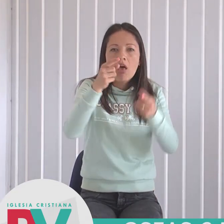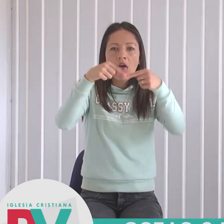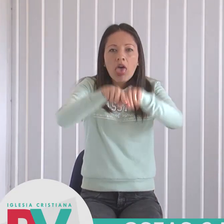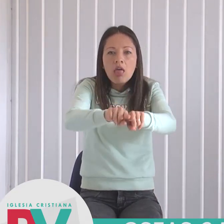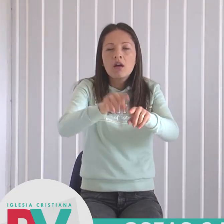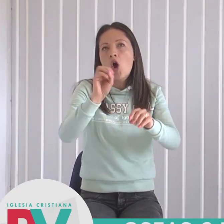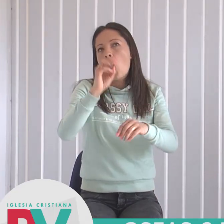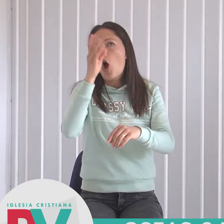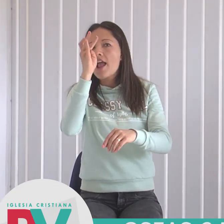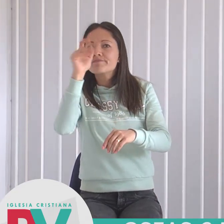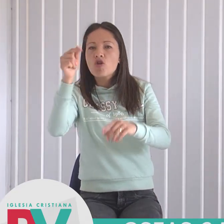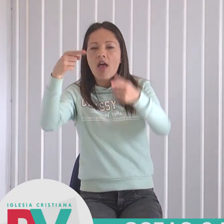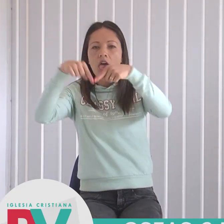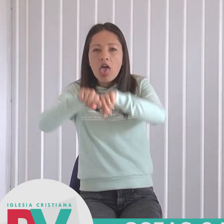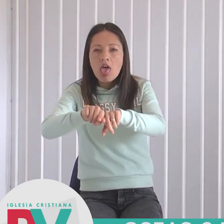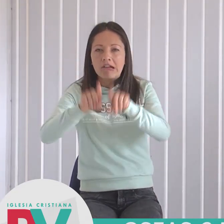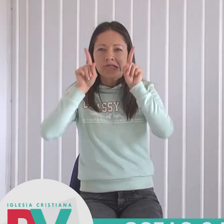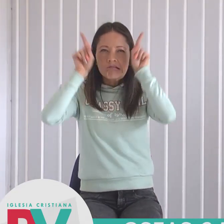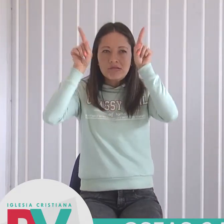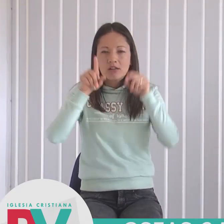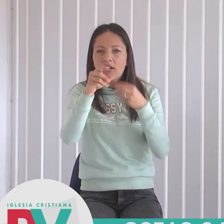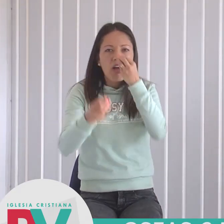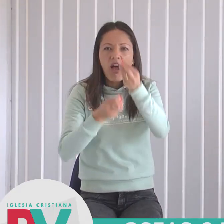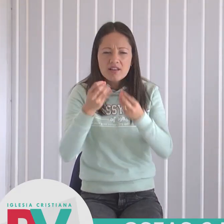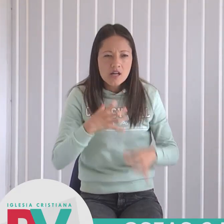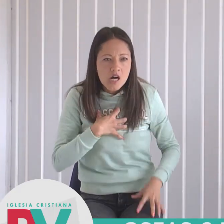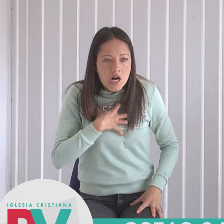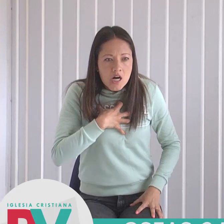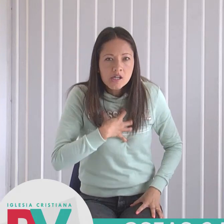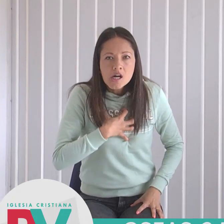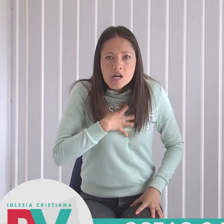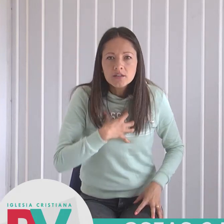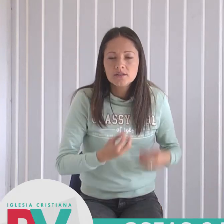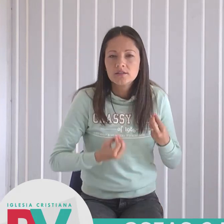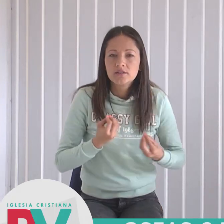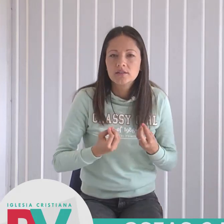infiel? ¿Cómo obraría?